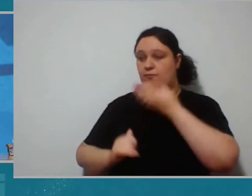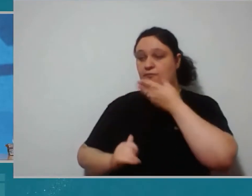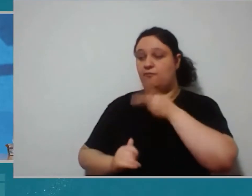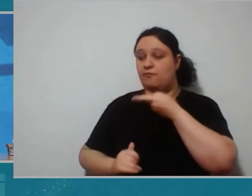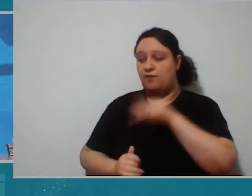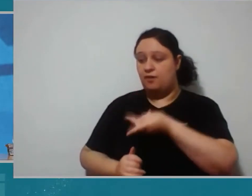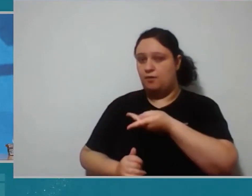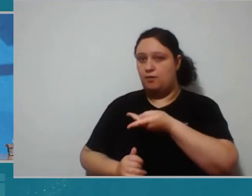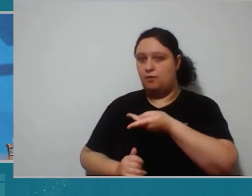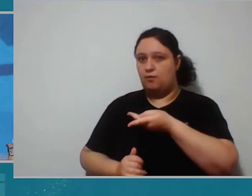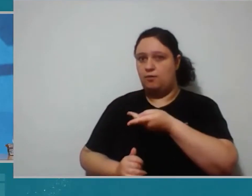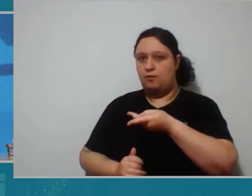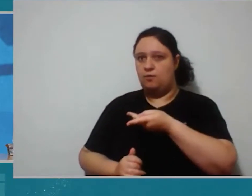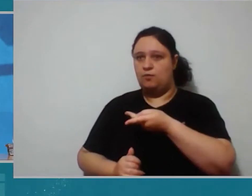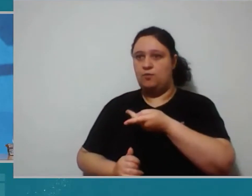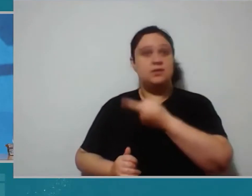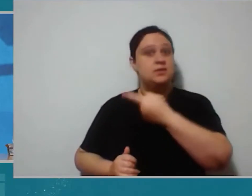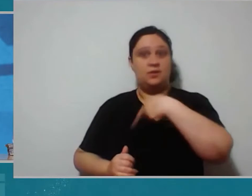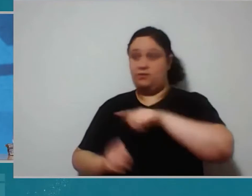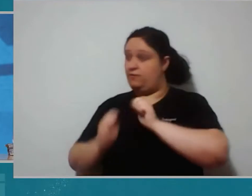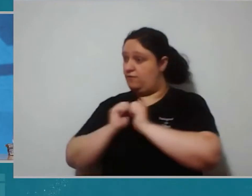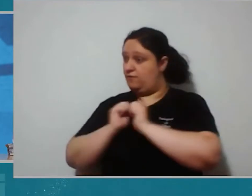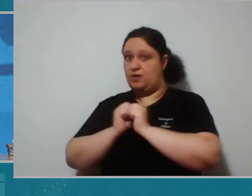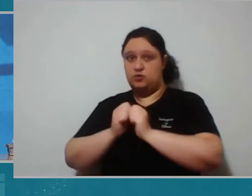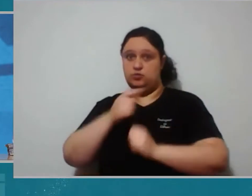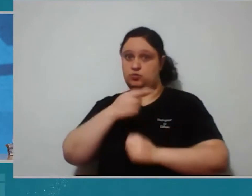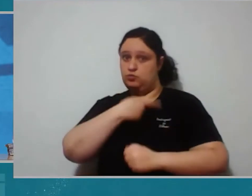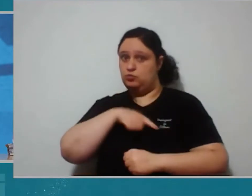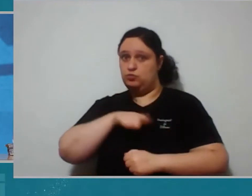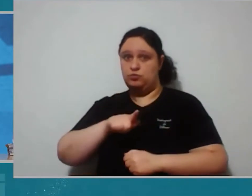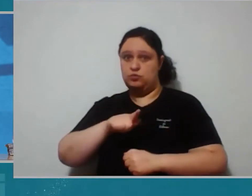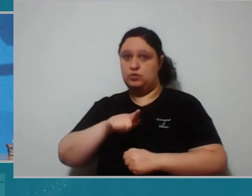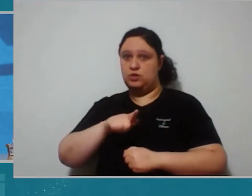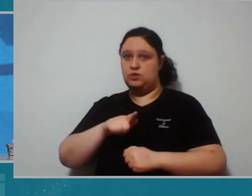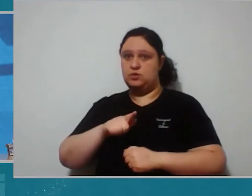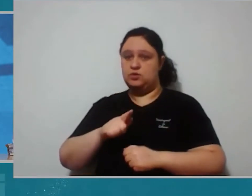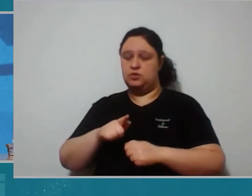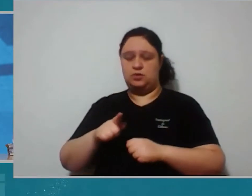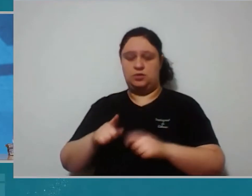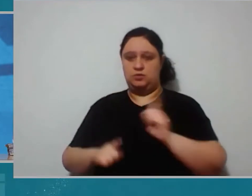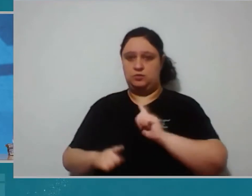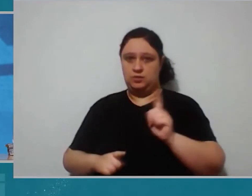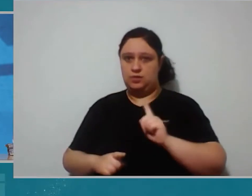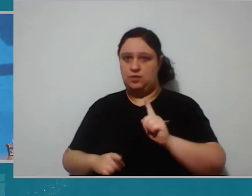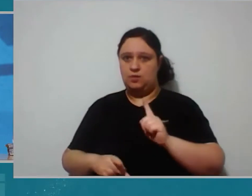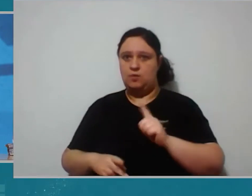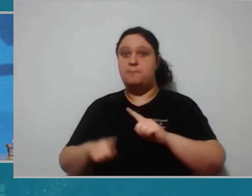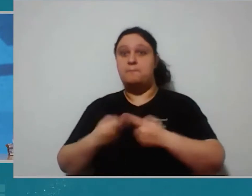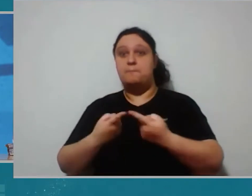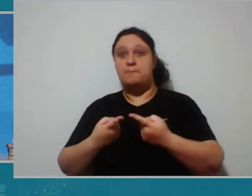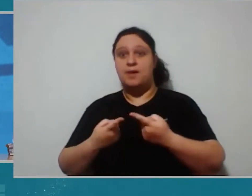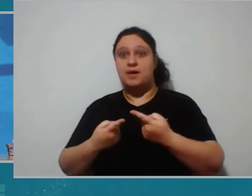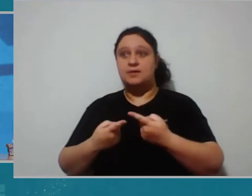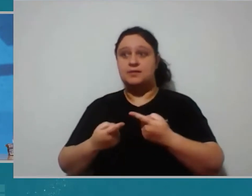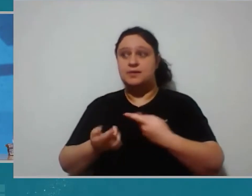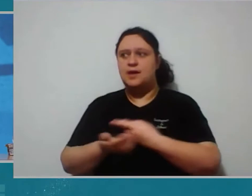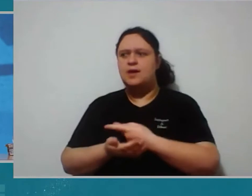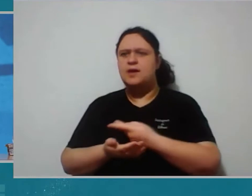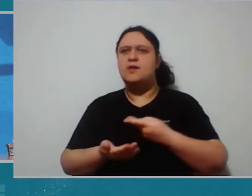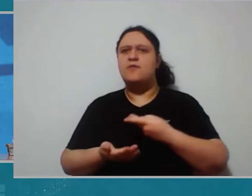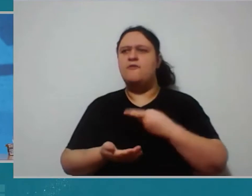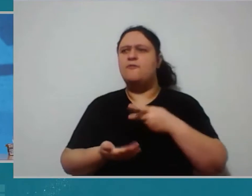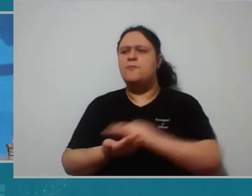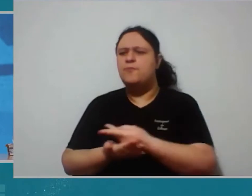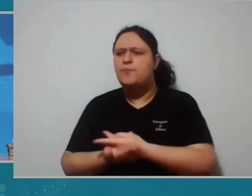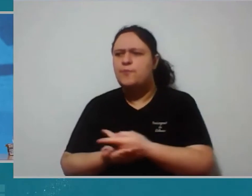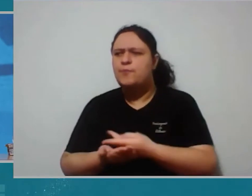aos gentios, nem entreis em cidade de samaritanos, mas de preferência procurai as ovelhas perdidas da casa